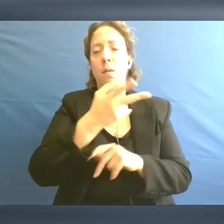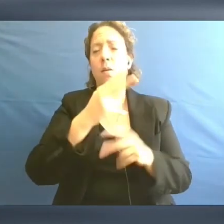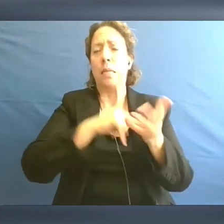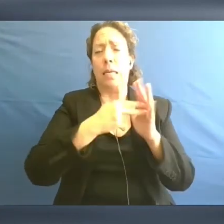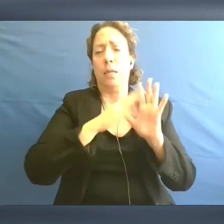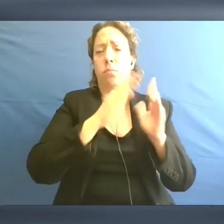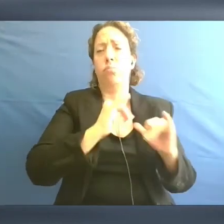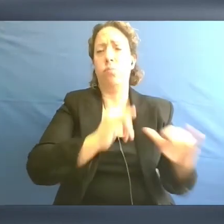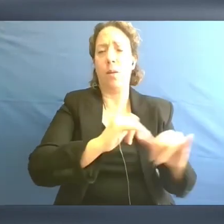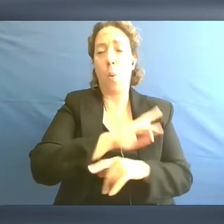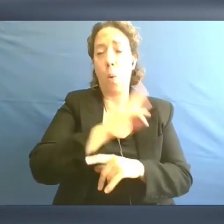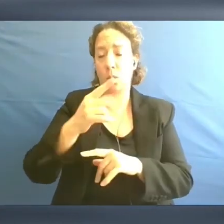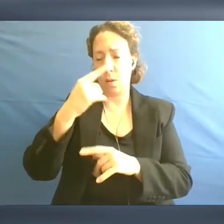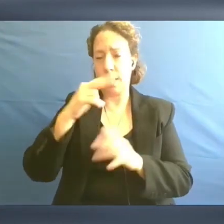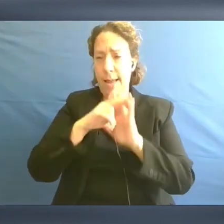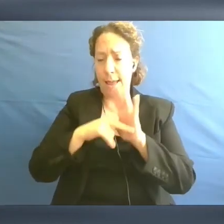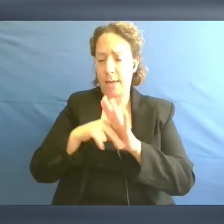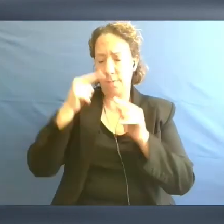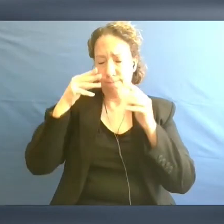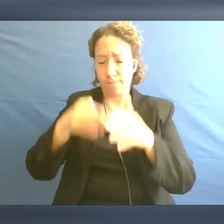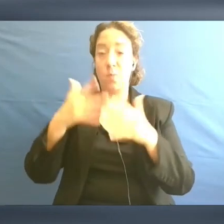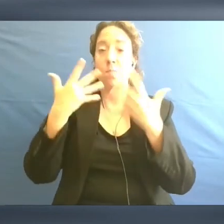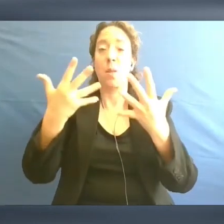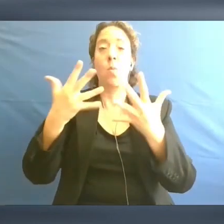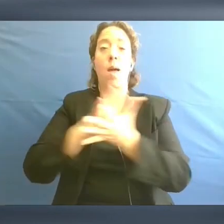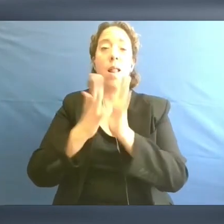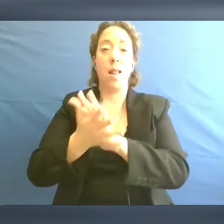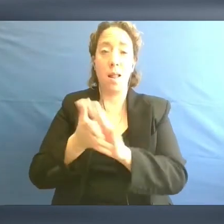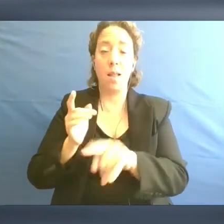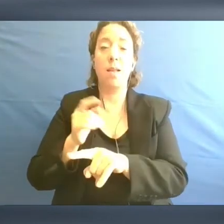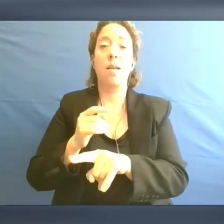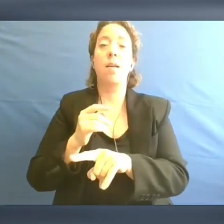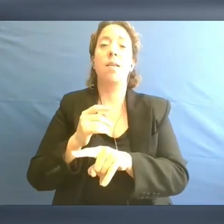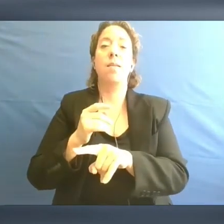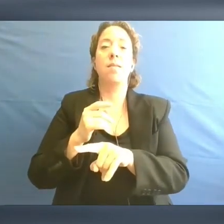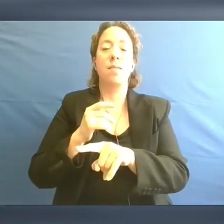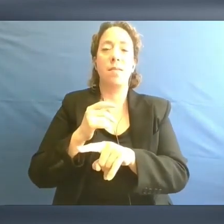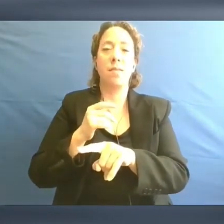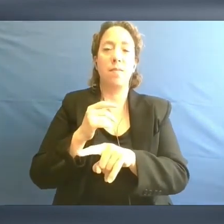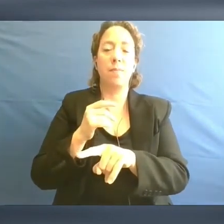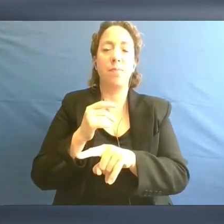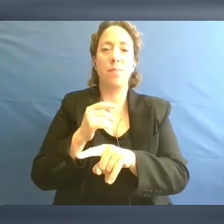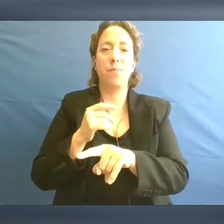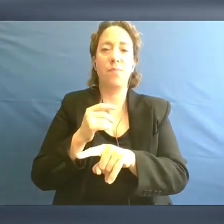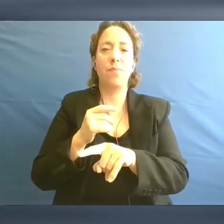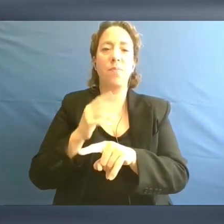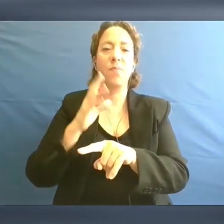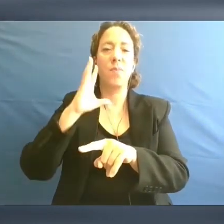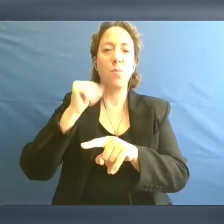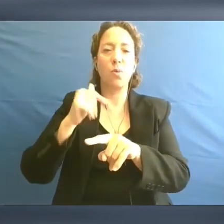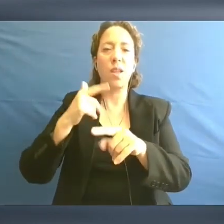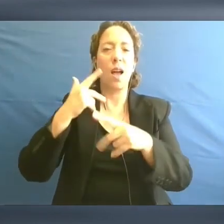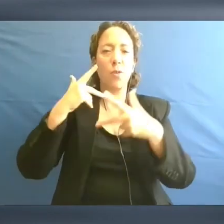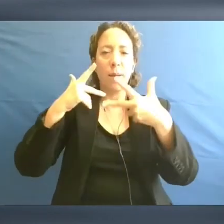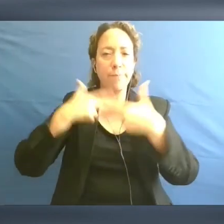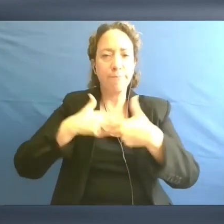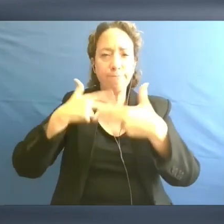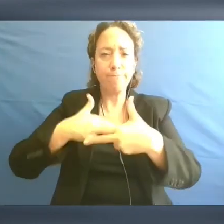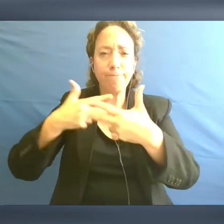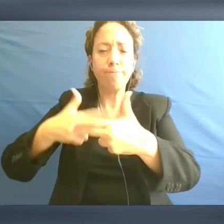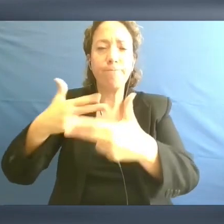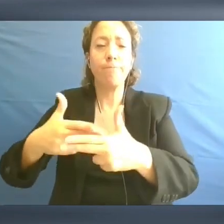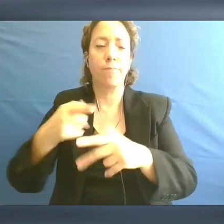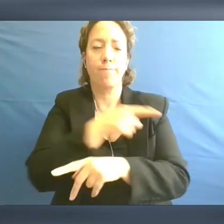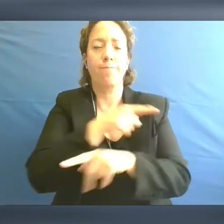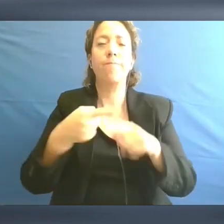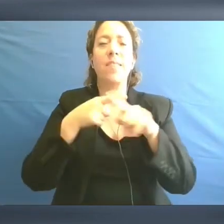sont vraiment pensées pour être manuelles. Du coup, le découpage retranscrit un peu cette différence. Alors,